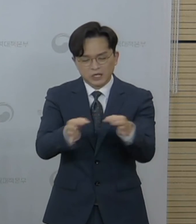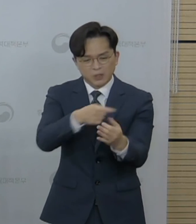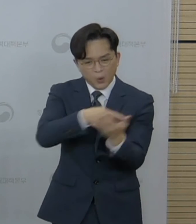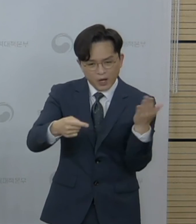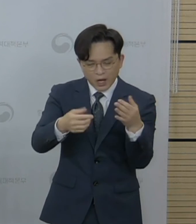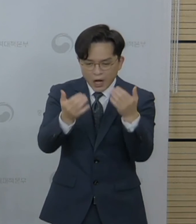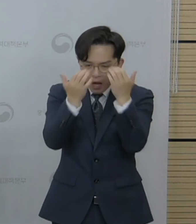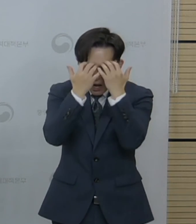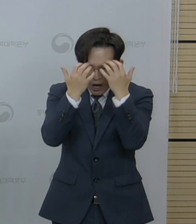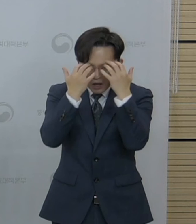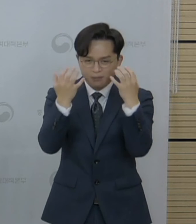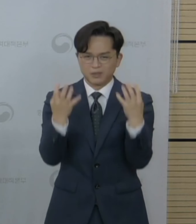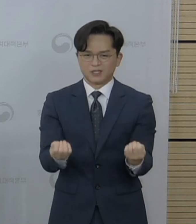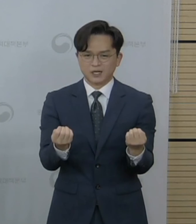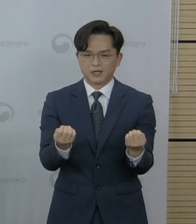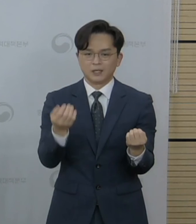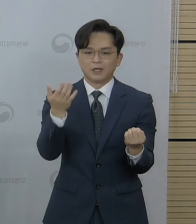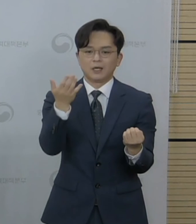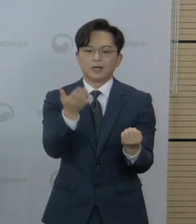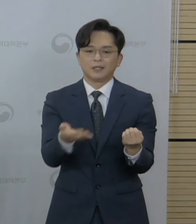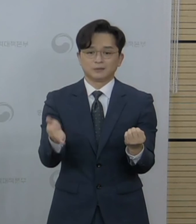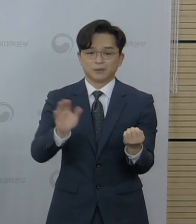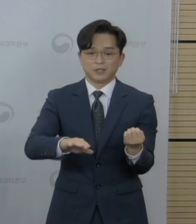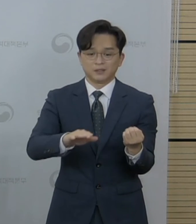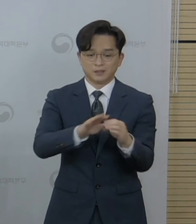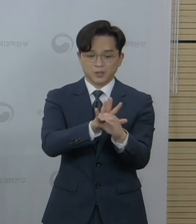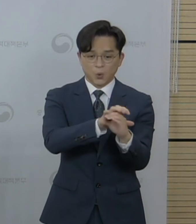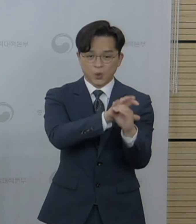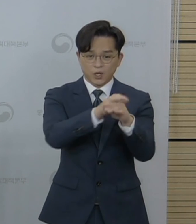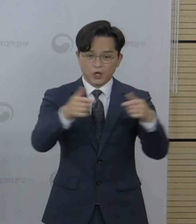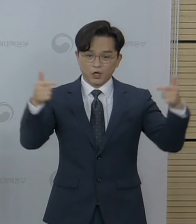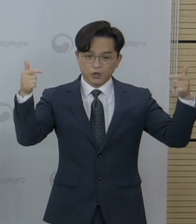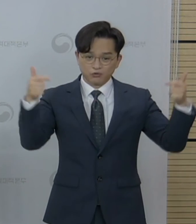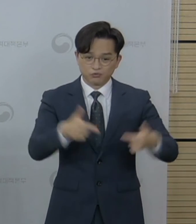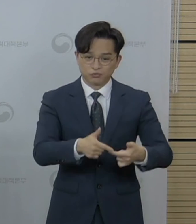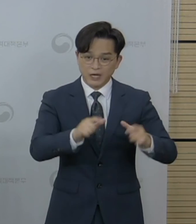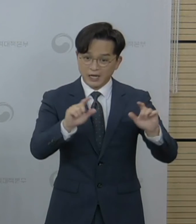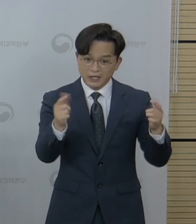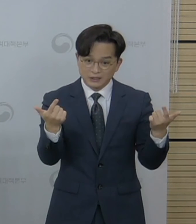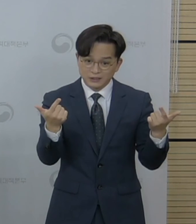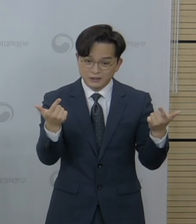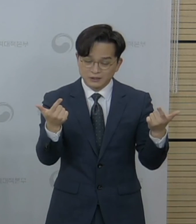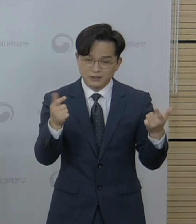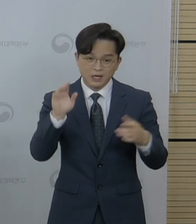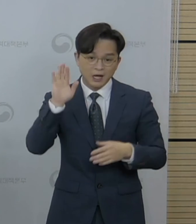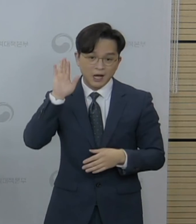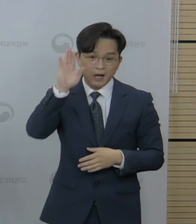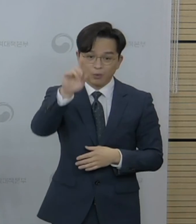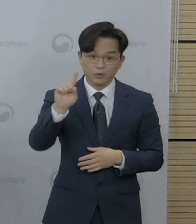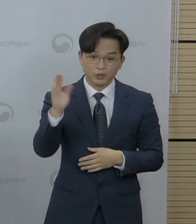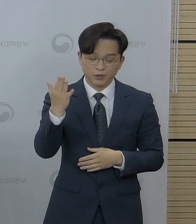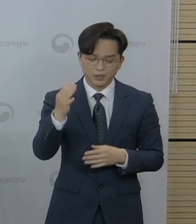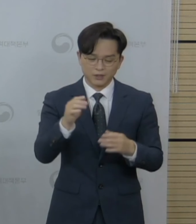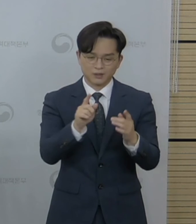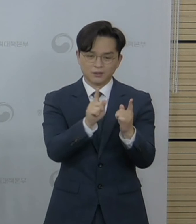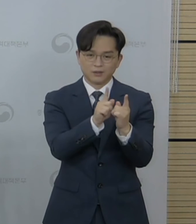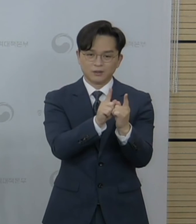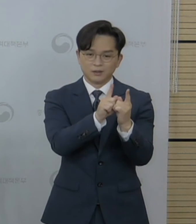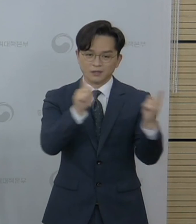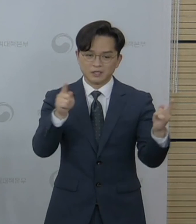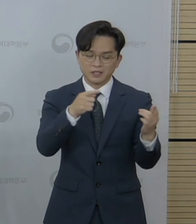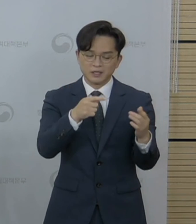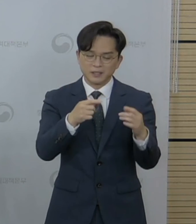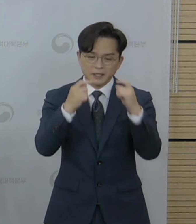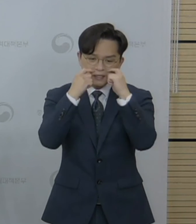그럼에도 유행의 추세를 명확히 꺾지 못하면 그로 인한 피해와 파괴력은 사회적 거리두기로 인한